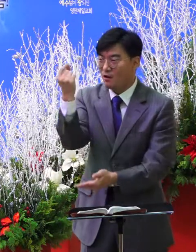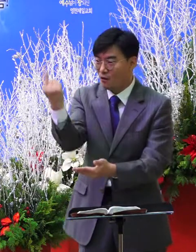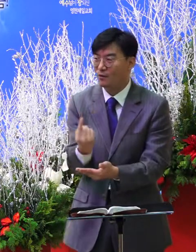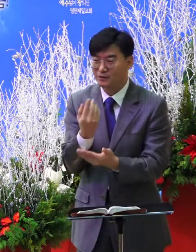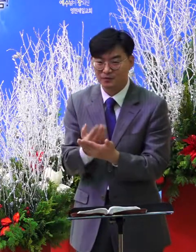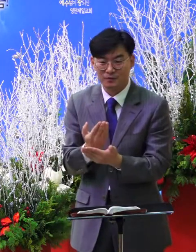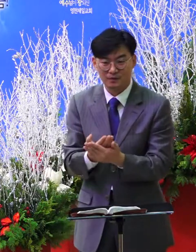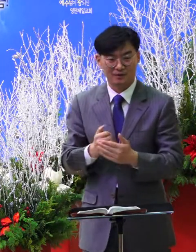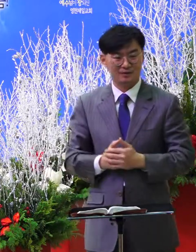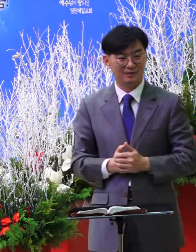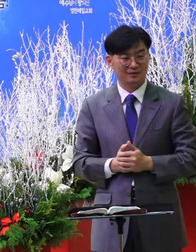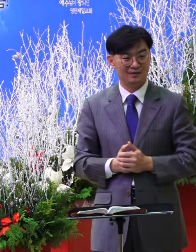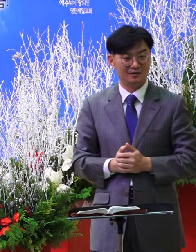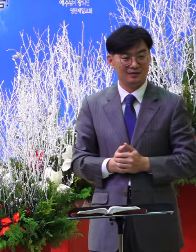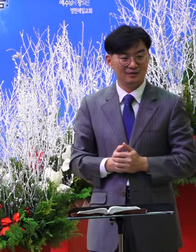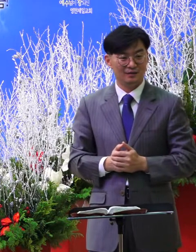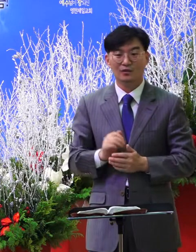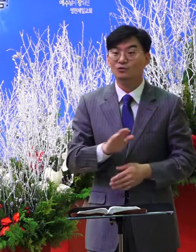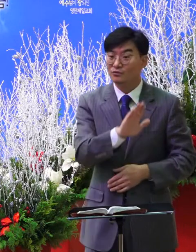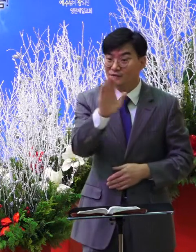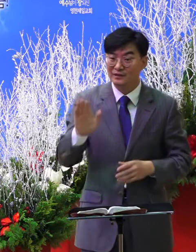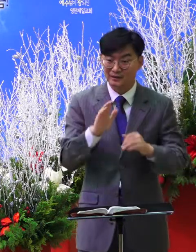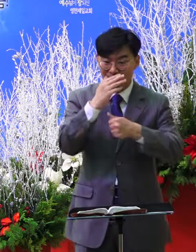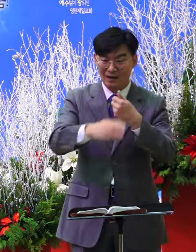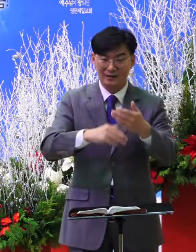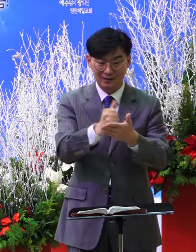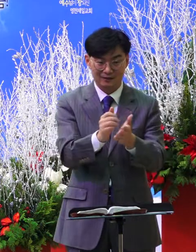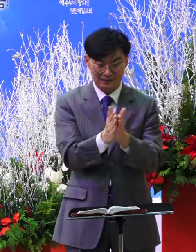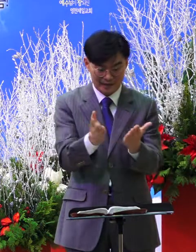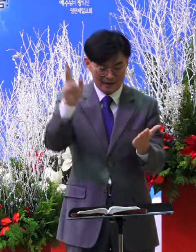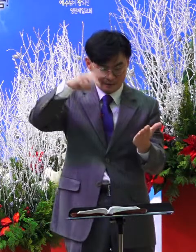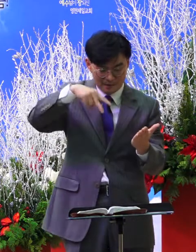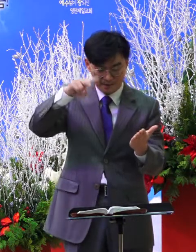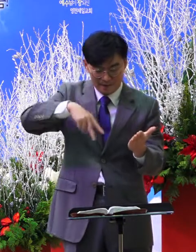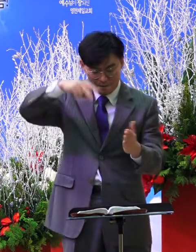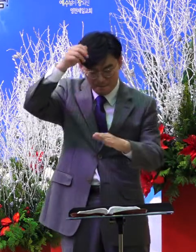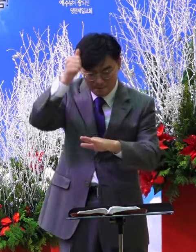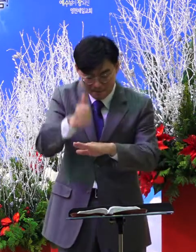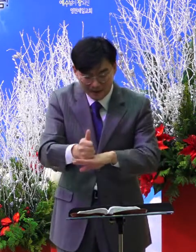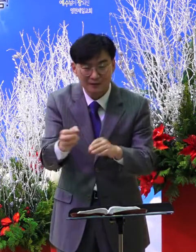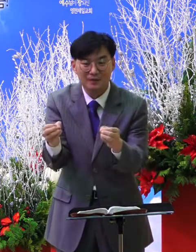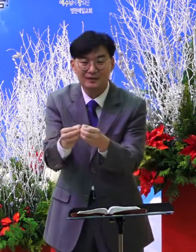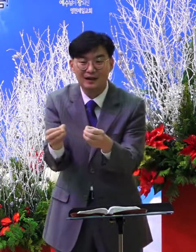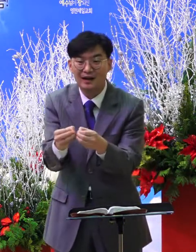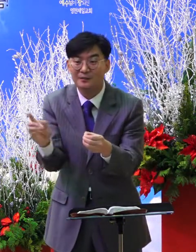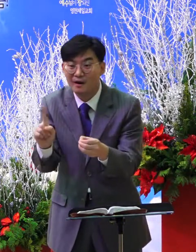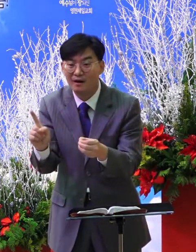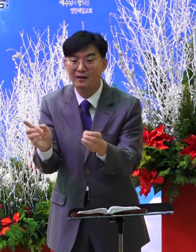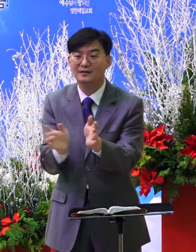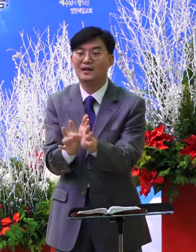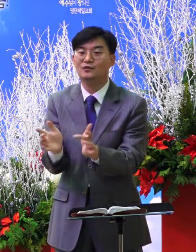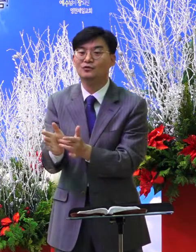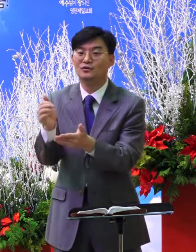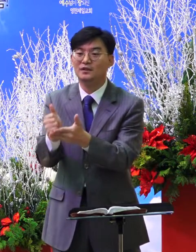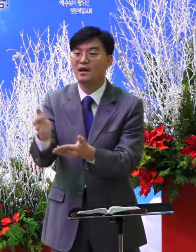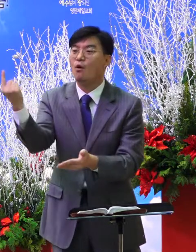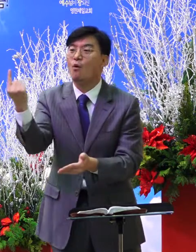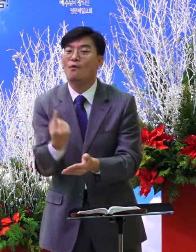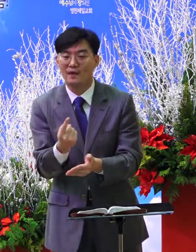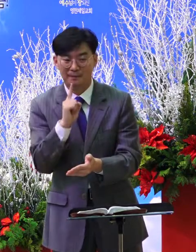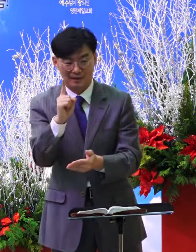종말론적인 신앙입니다. 재림을 소망하고 준비하며 살아가라 하는 것입니다. 사랑하는